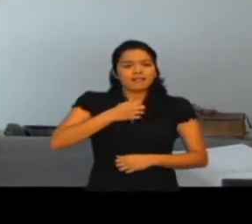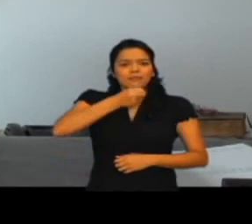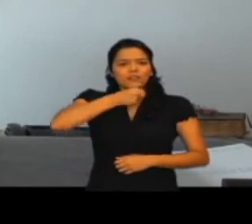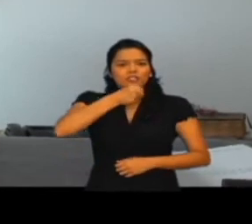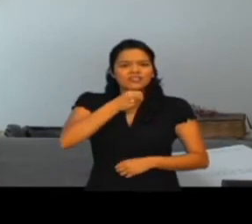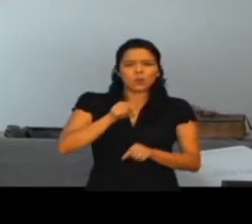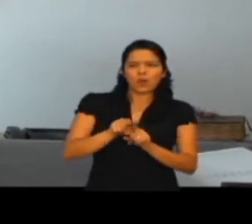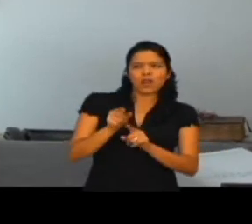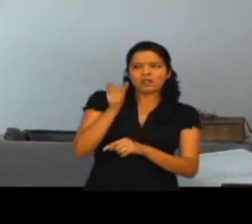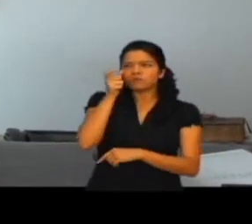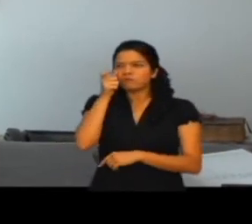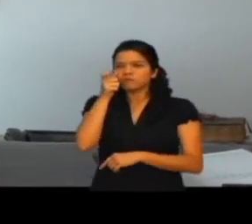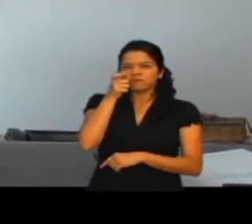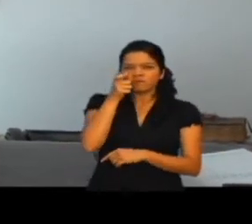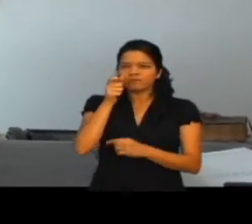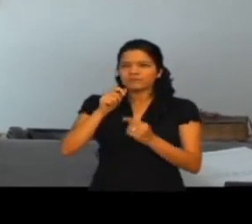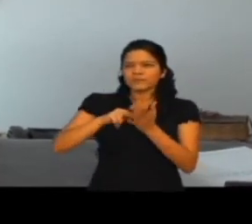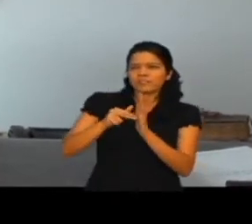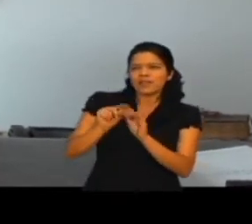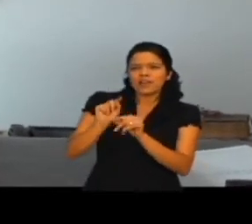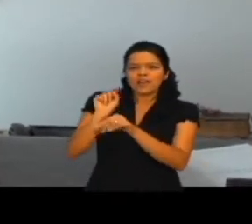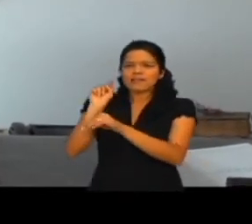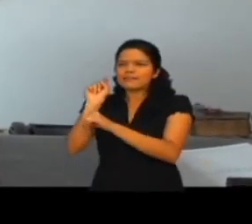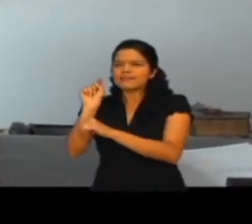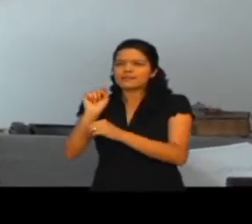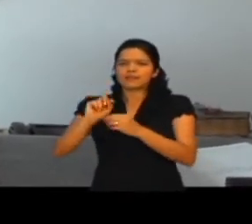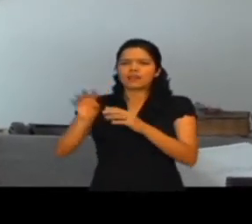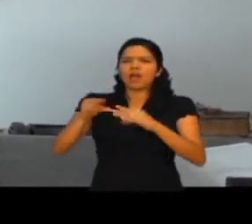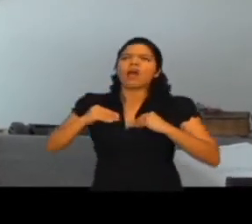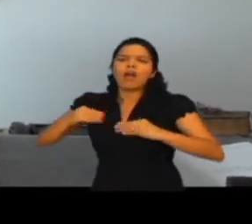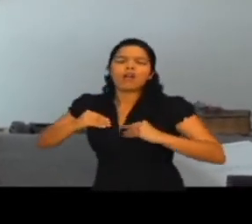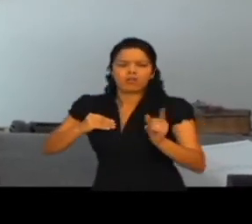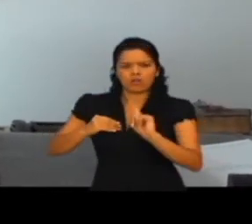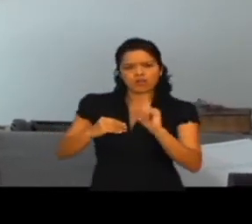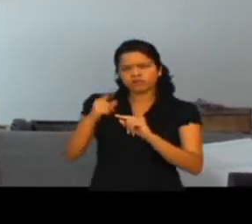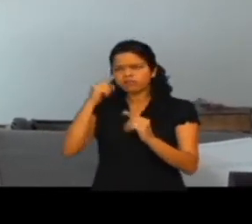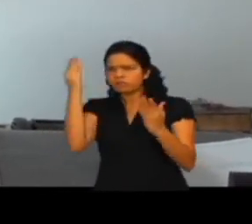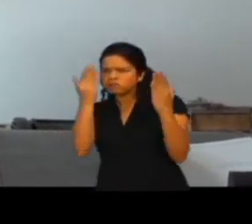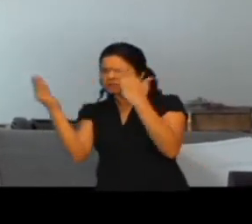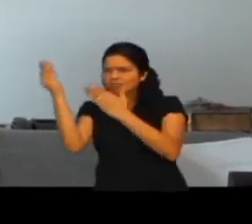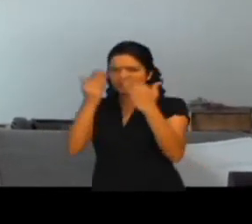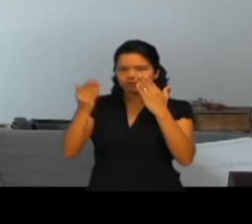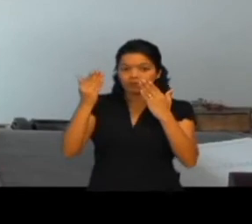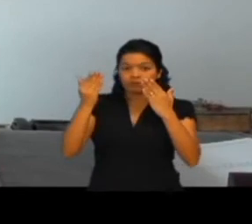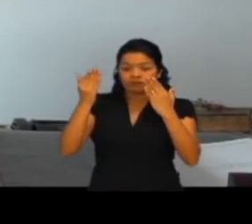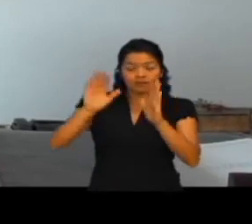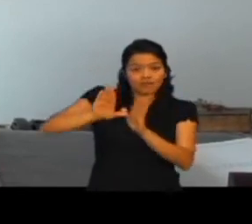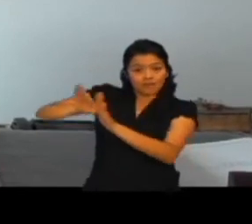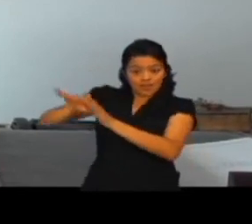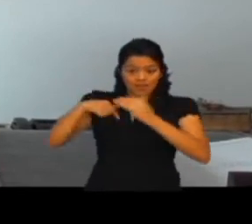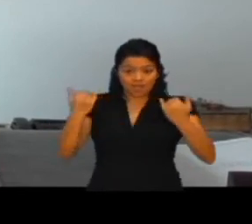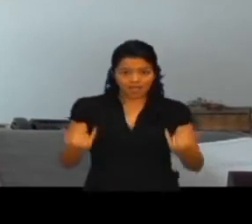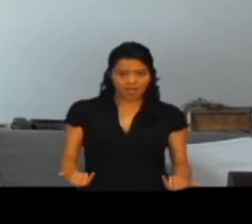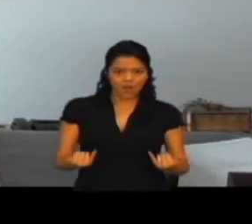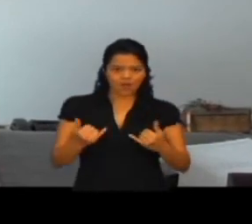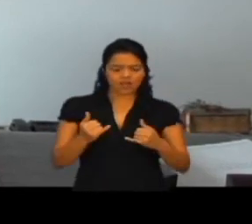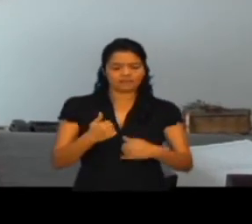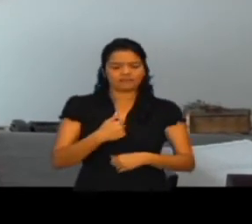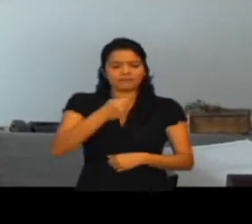de criticarlo todo, de ver con ojos de crítica, porque pues ese es el periodismo no tragar entero, a tener que estar aquí dándose uno cuenta a uno